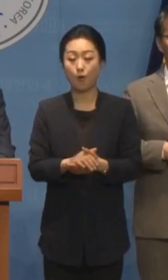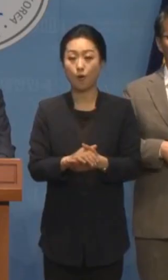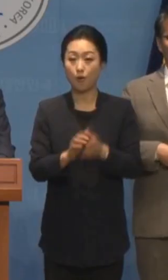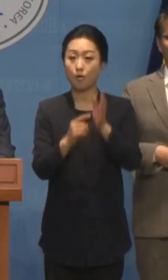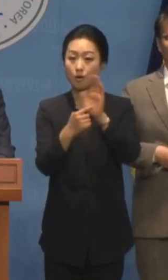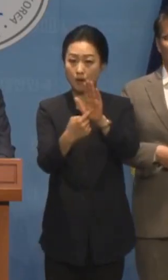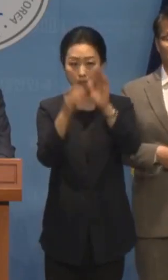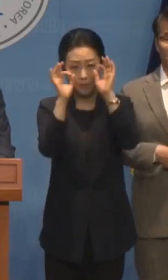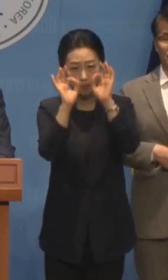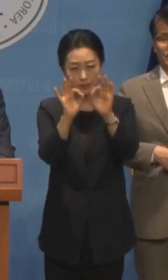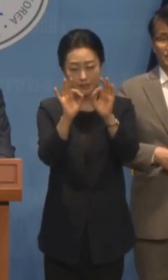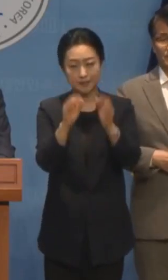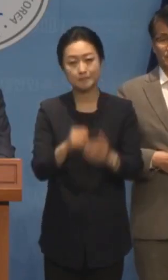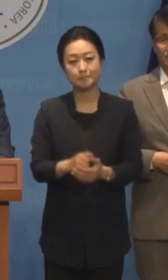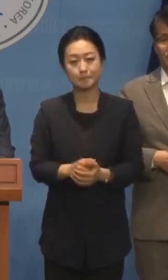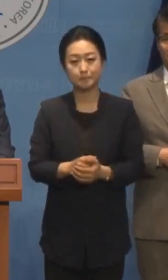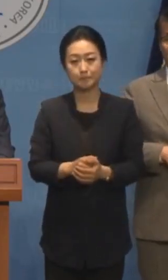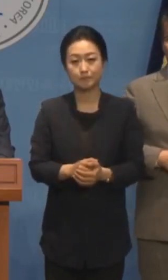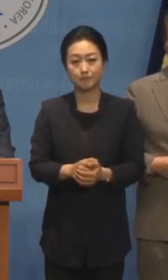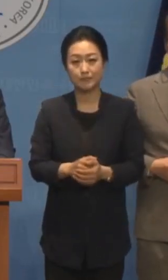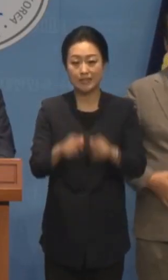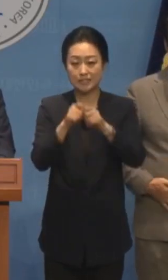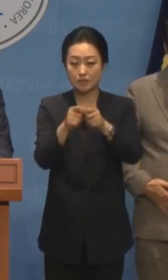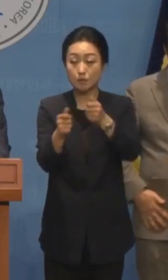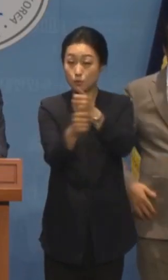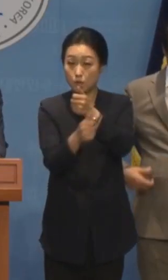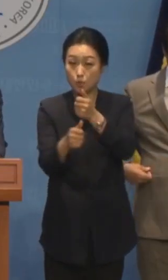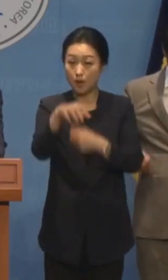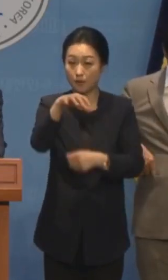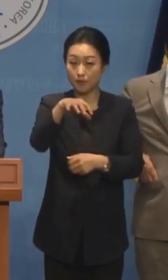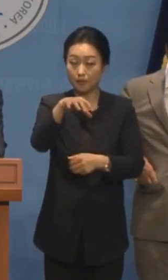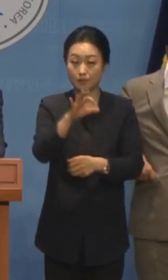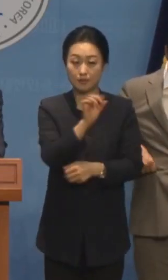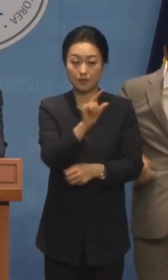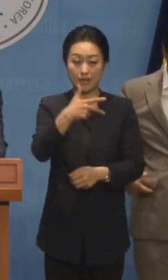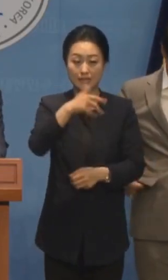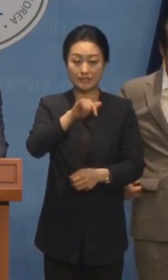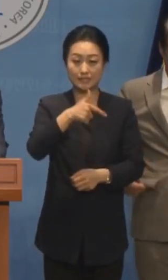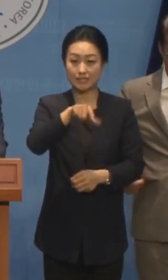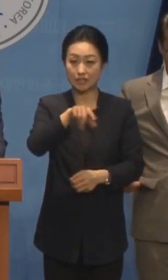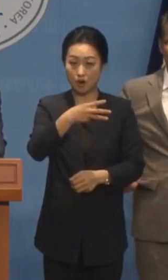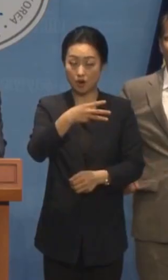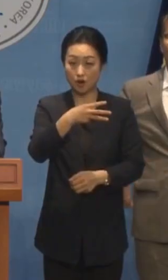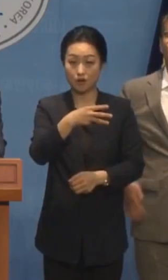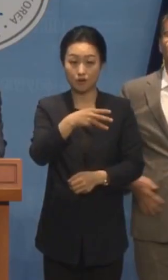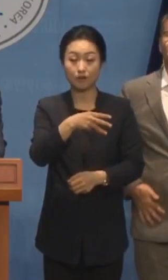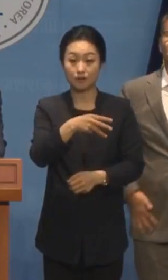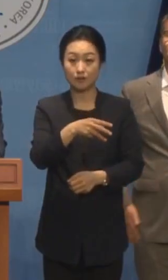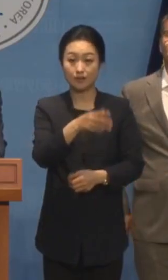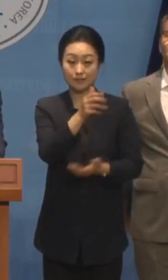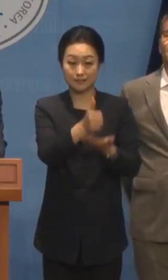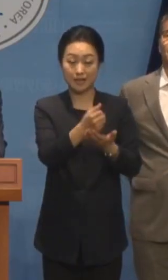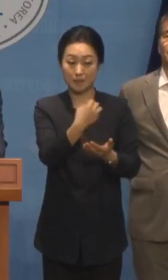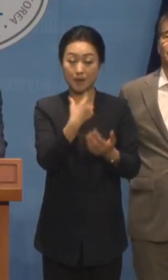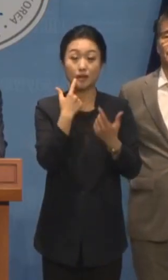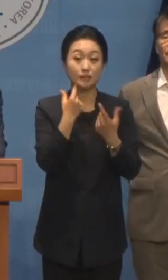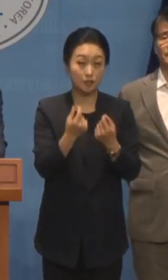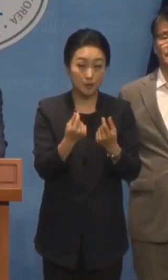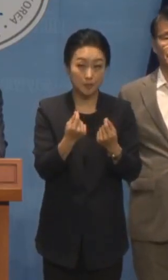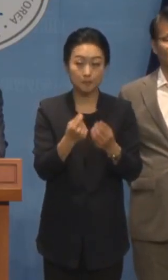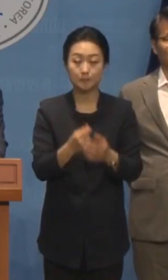만시지탄입니다. 그러나 여전히 수사심의위원회가 우리 안진걸 소장님께서 말씀하신 대로 제대로